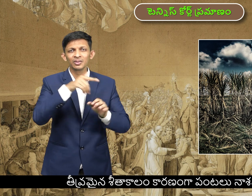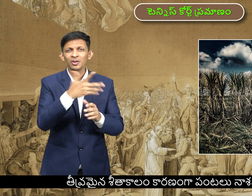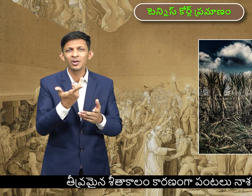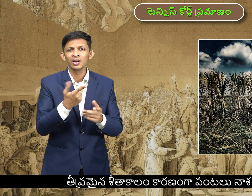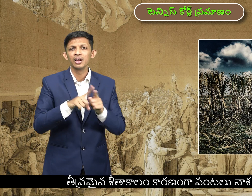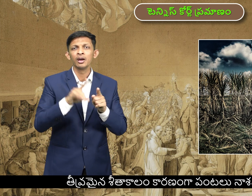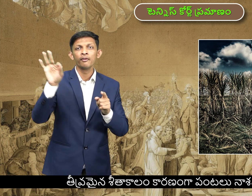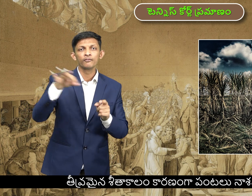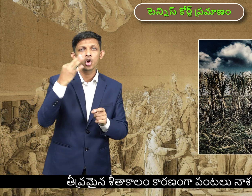నాశనమయ్యాయి.